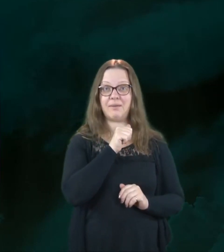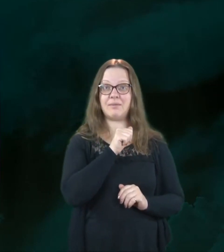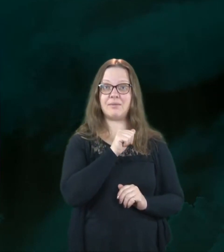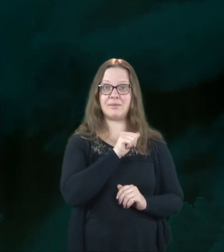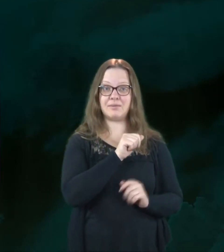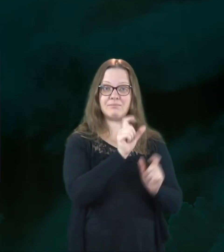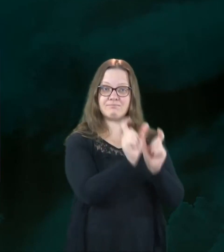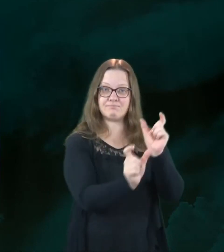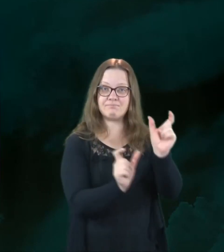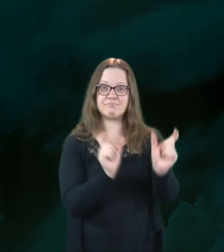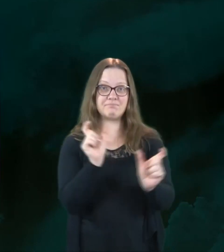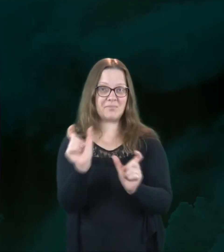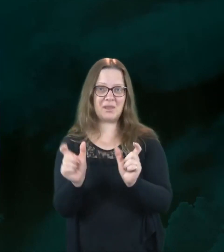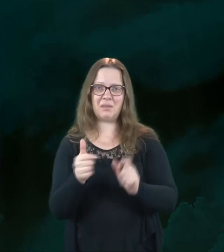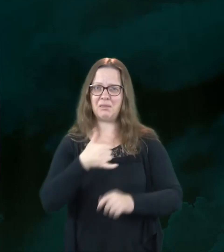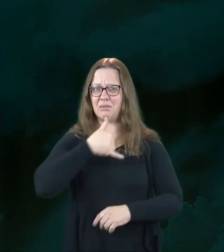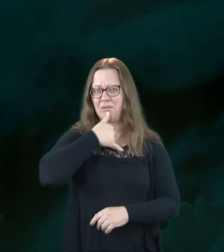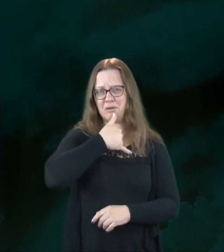isso, né?